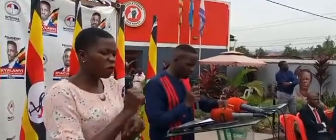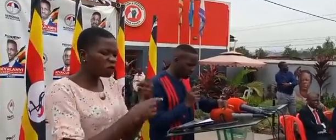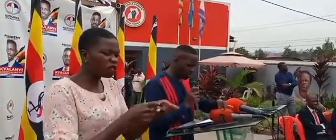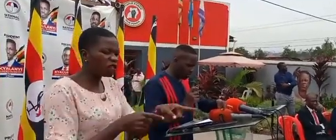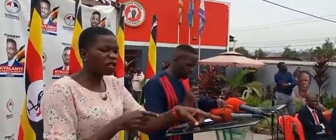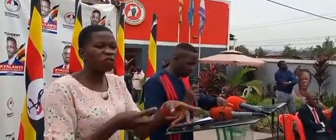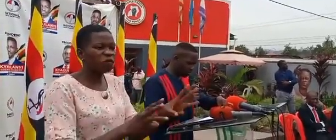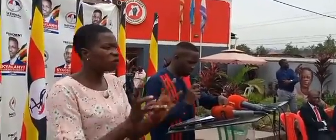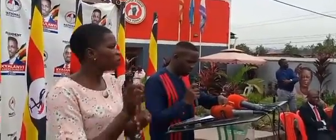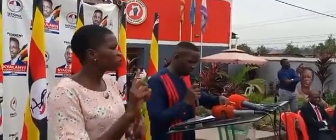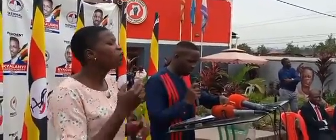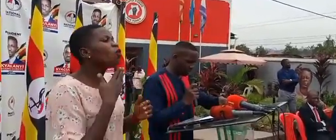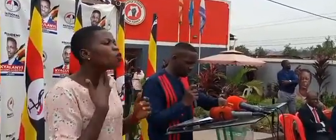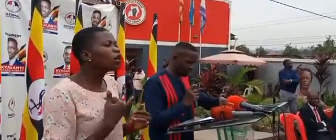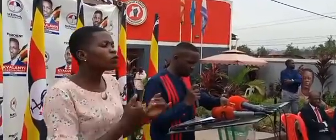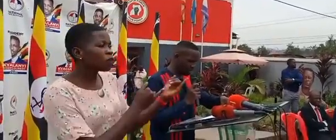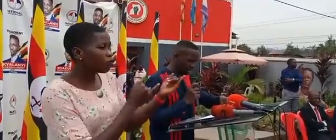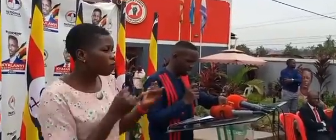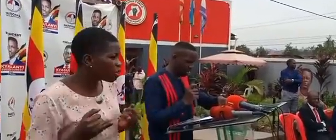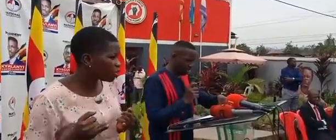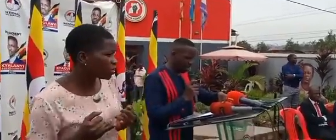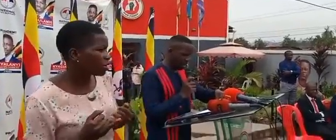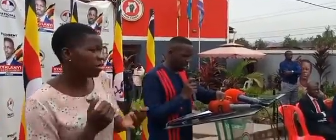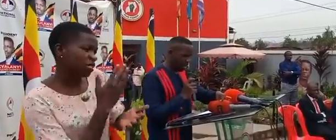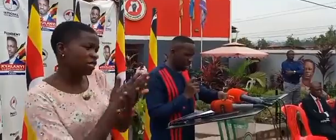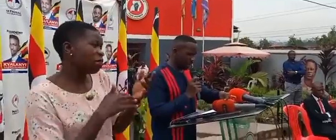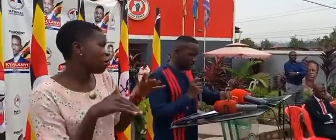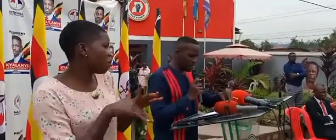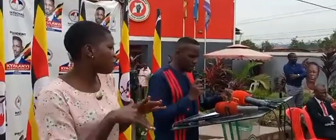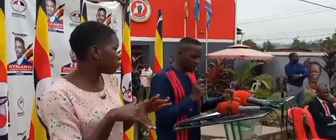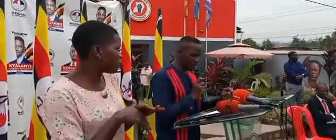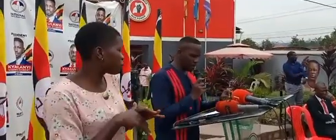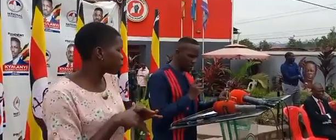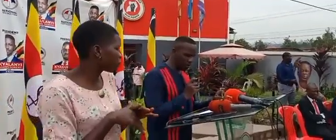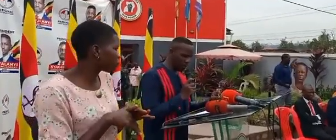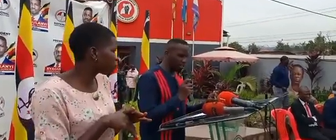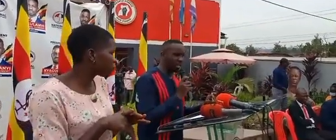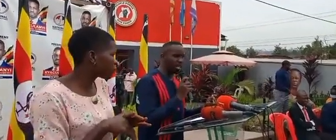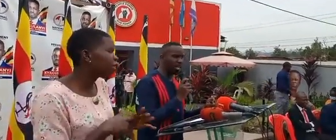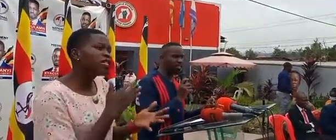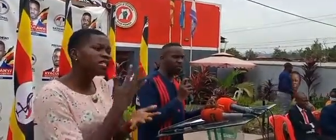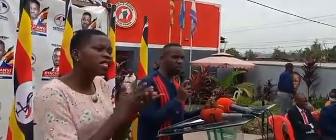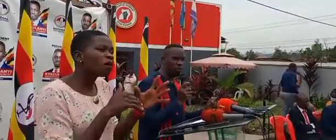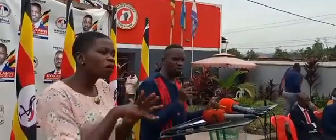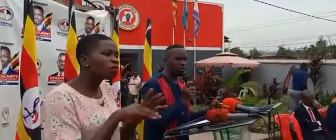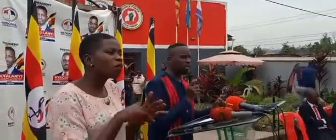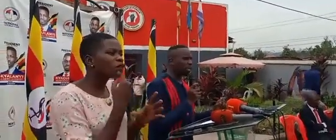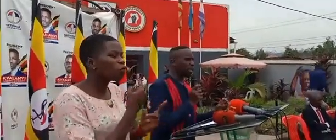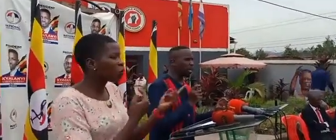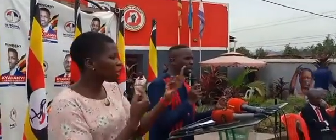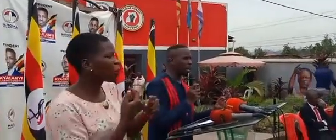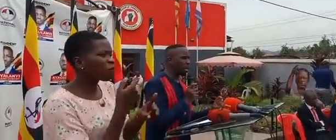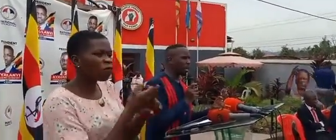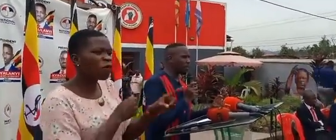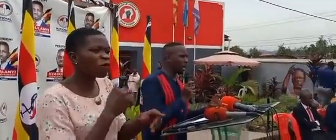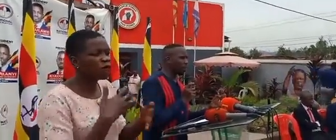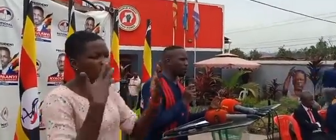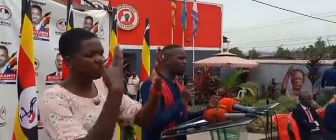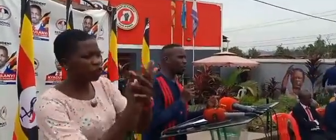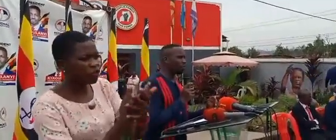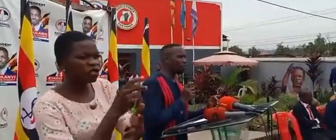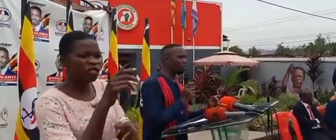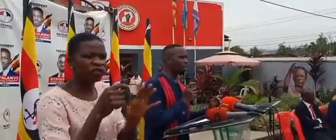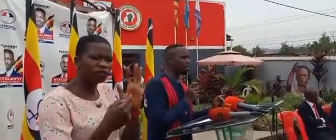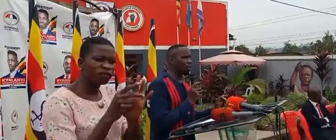comrades I'm going to invite, whatever nafe, many of Twitter. Abamu bakavachitalia chiko,